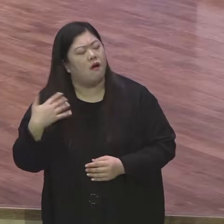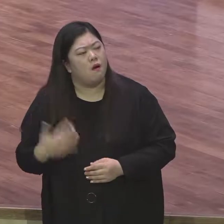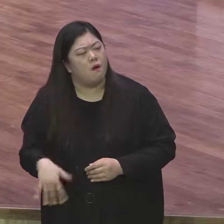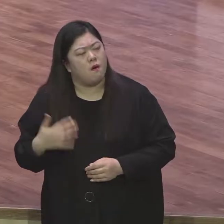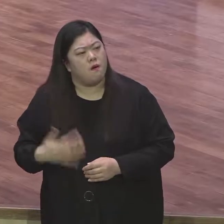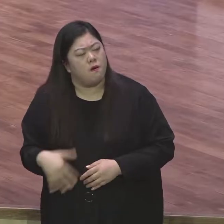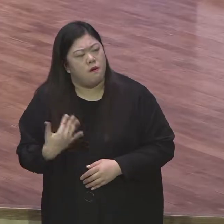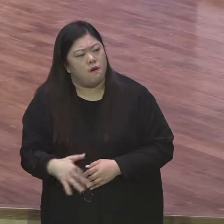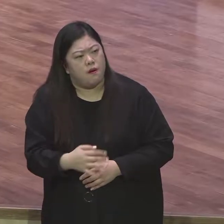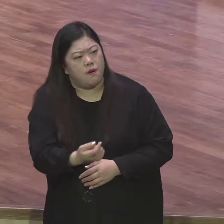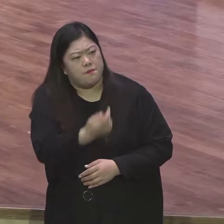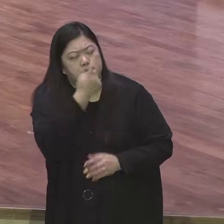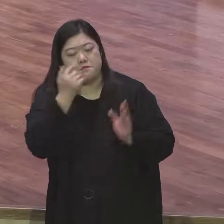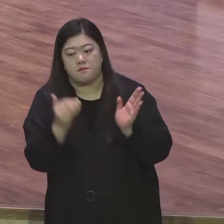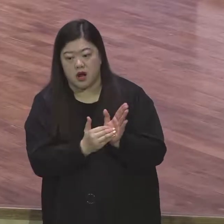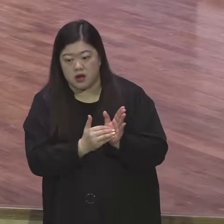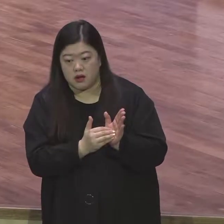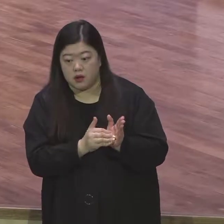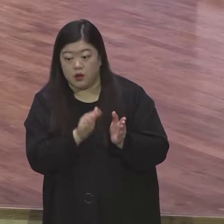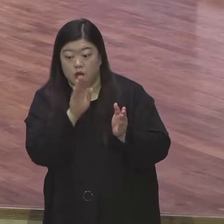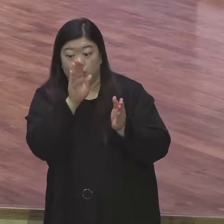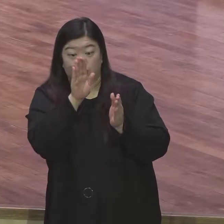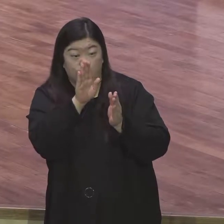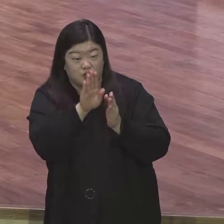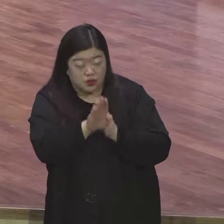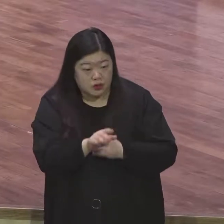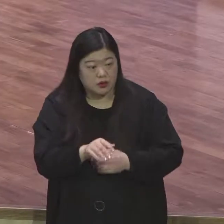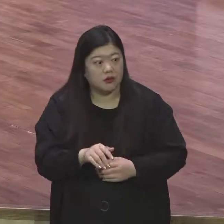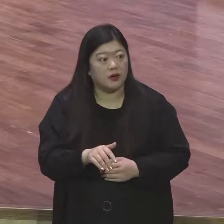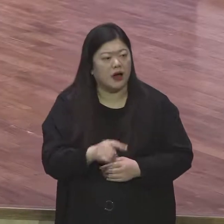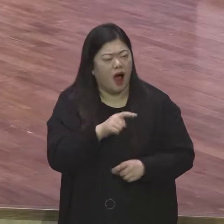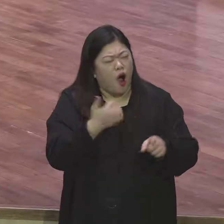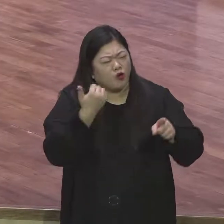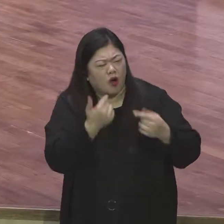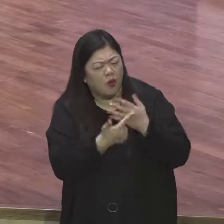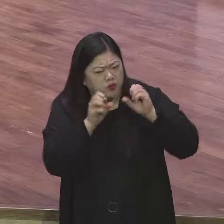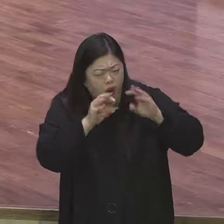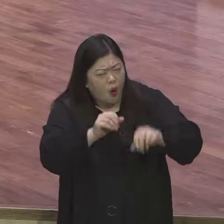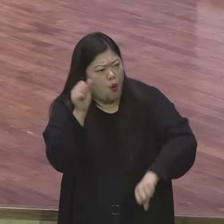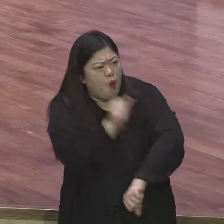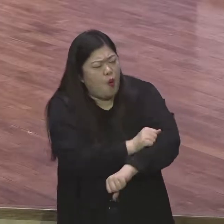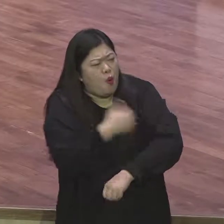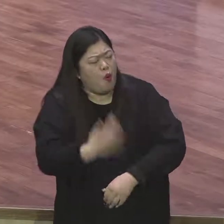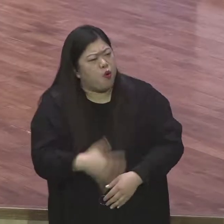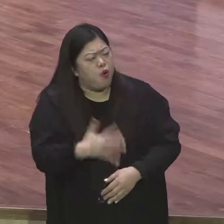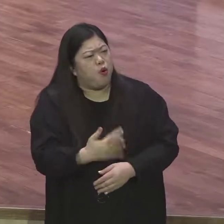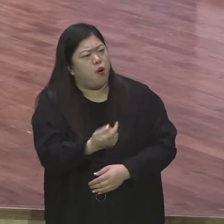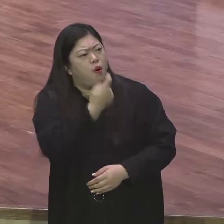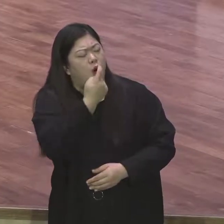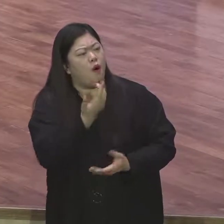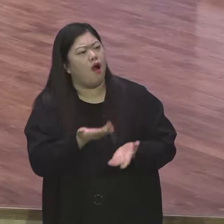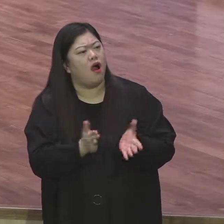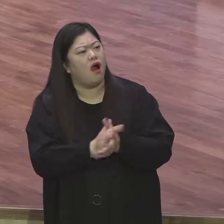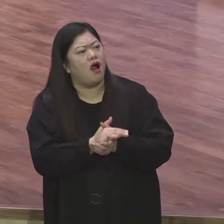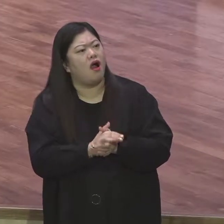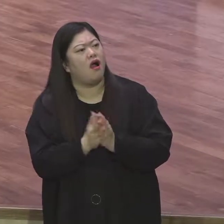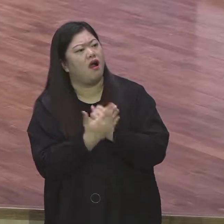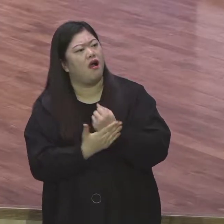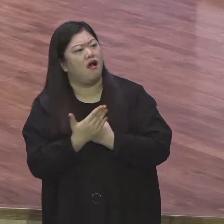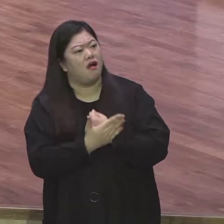그러니 바울의 요청에 주저라는 게 없어요. 기도해보고 그런 게 없어요. 아멘!